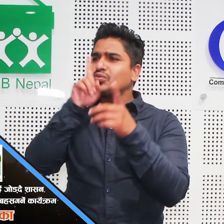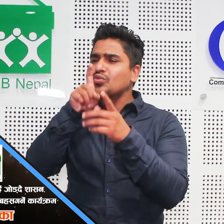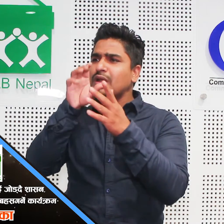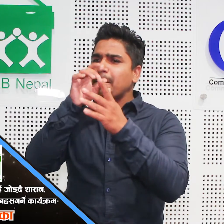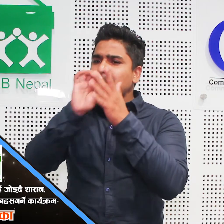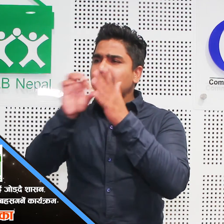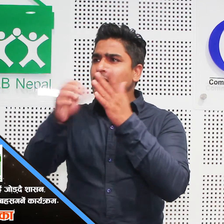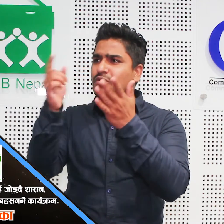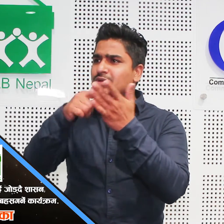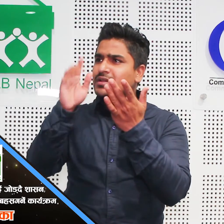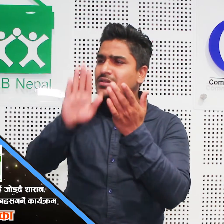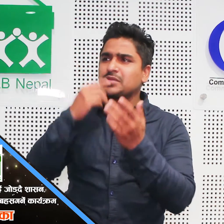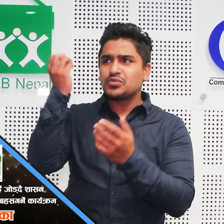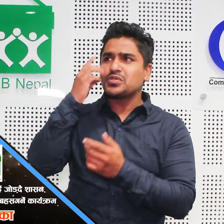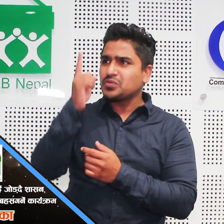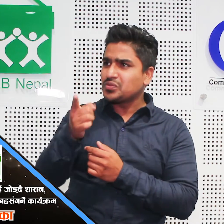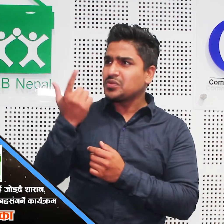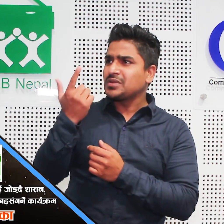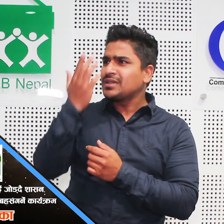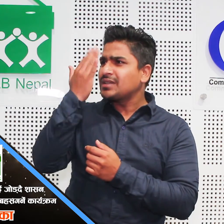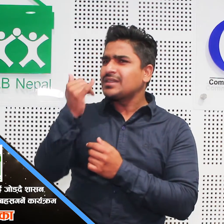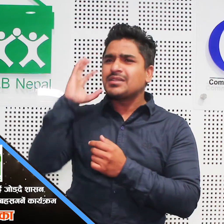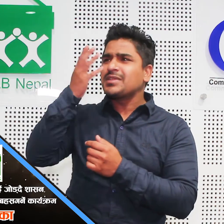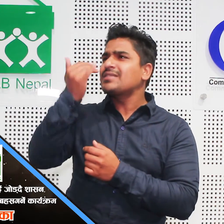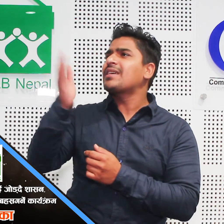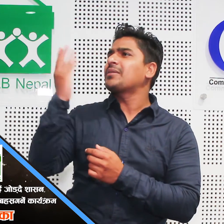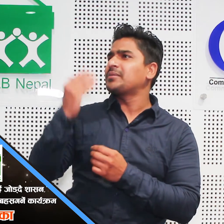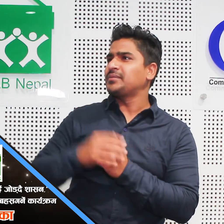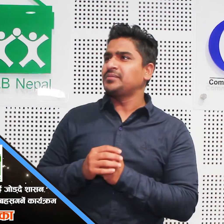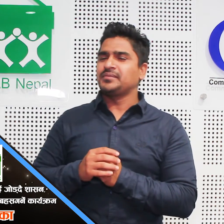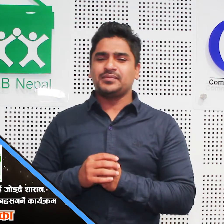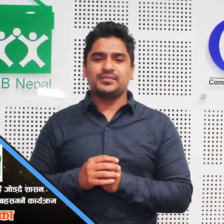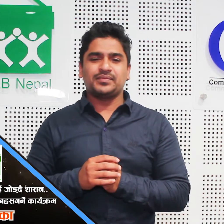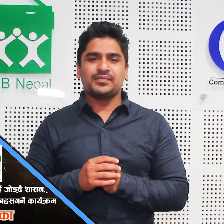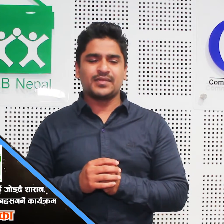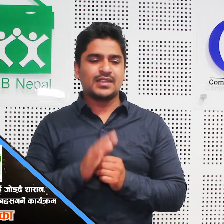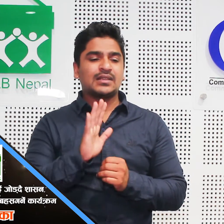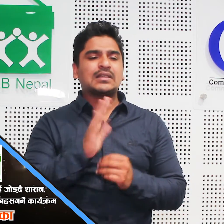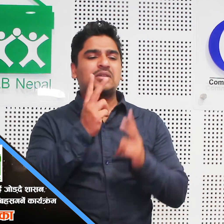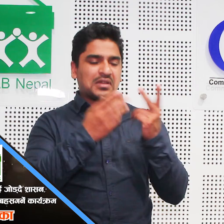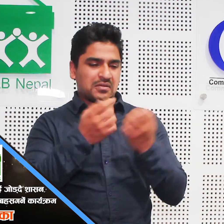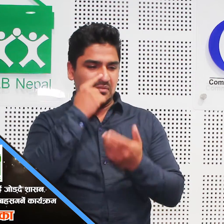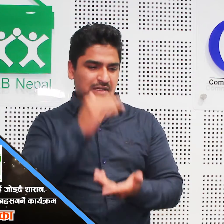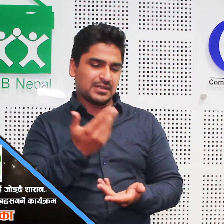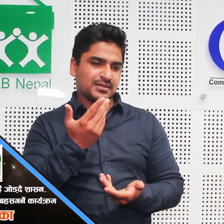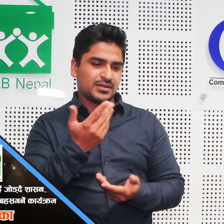खोल्नु भएको छ रे भन्ने सुनेको, किन विदेश जान लाग्नुभएको? अब के कुरा गर्नु बहिनी, खोल्न त खोलेको